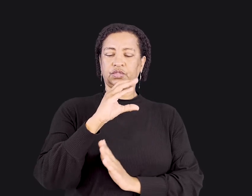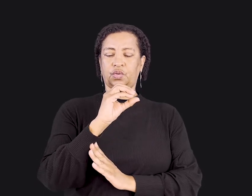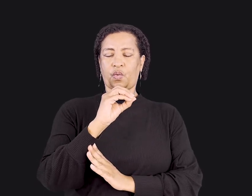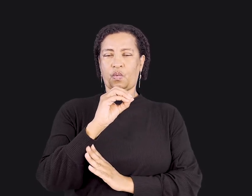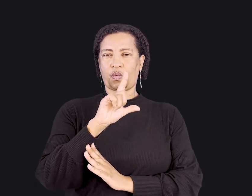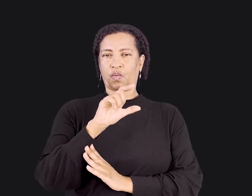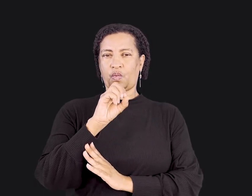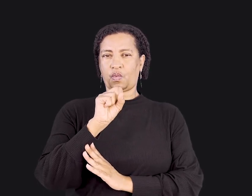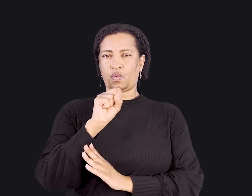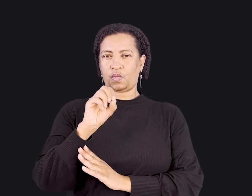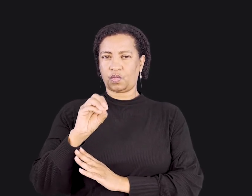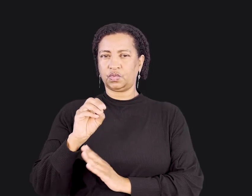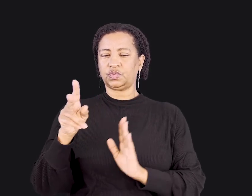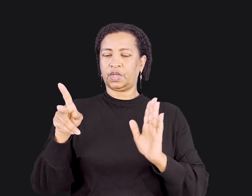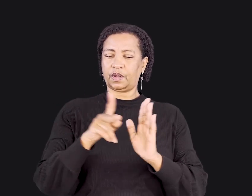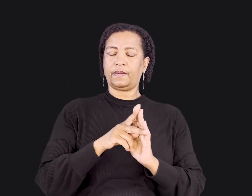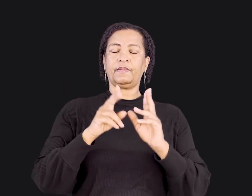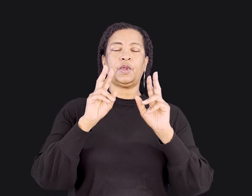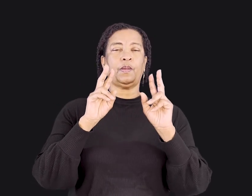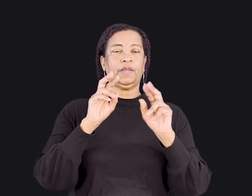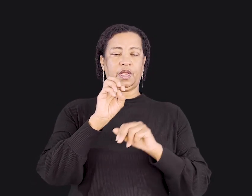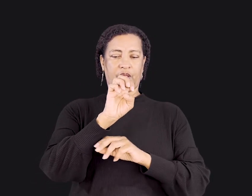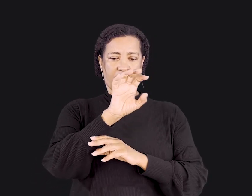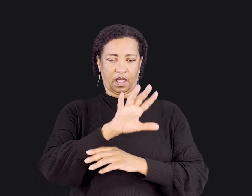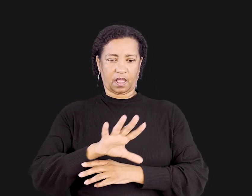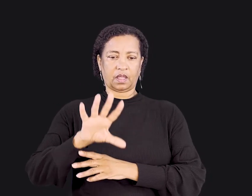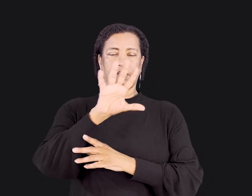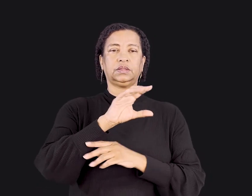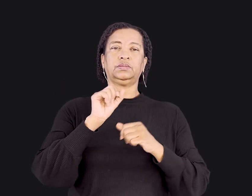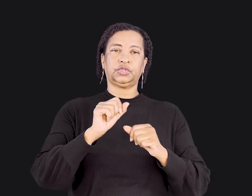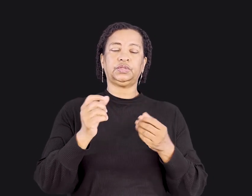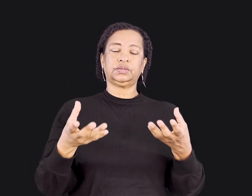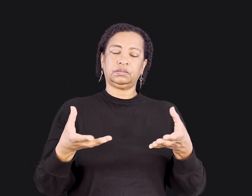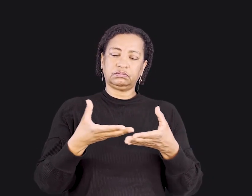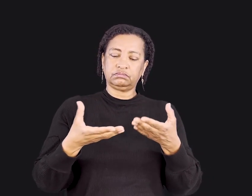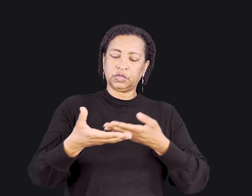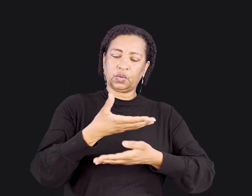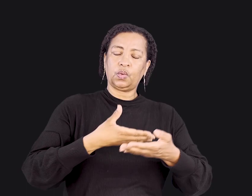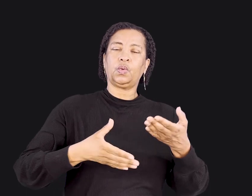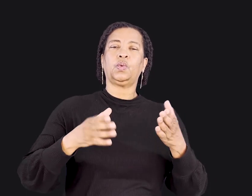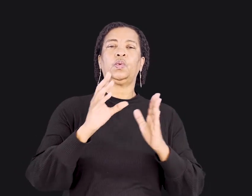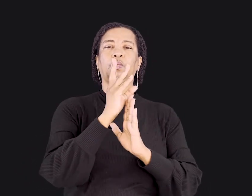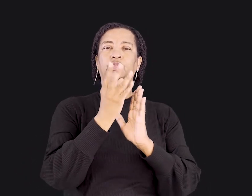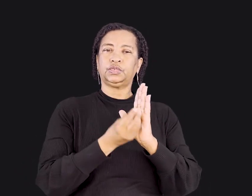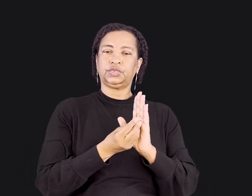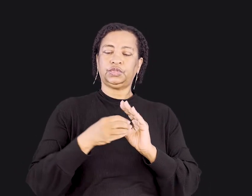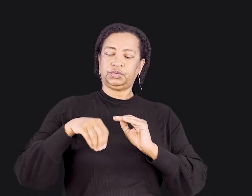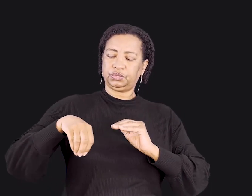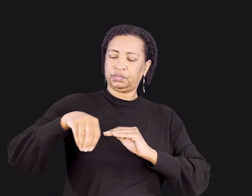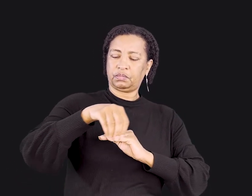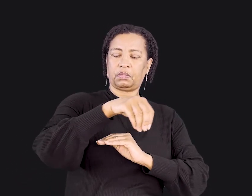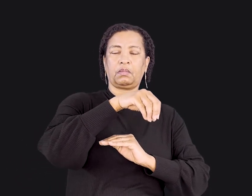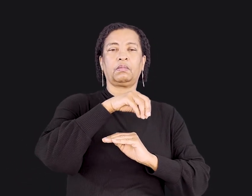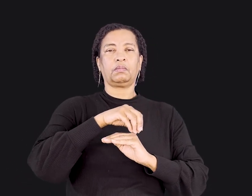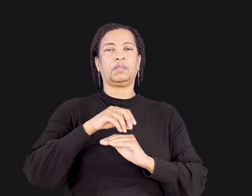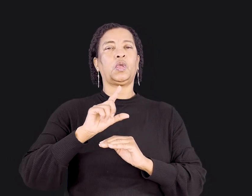mesma região, pode ser que ela também fizesse parte deste grupo de igrejas satélites. Outra razão que faz esta carta ser